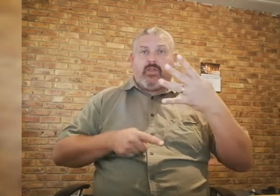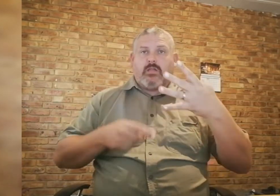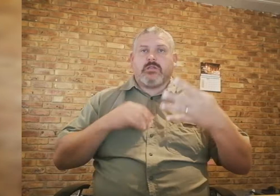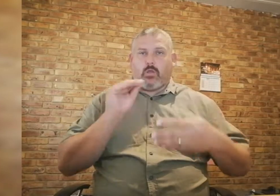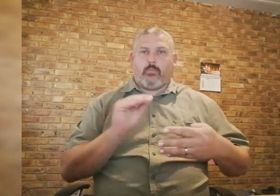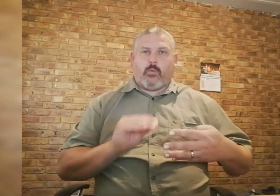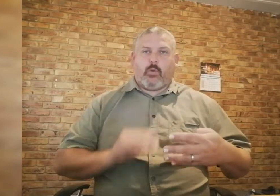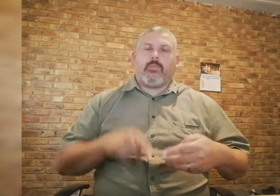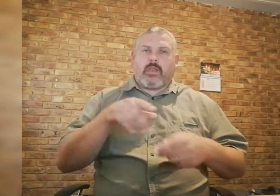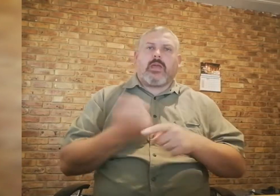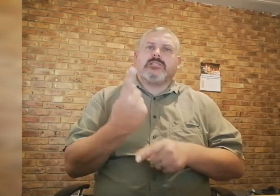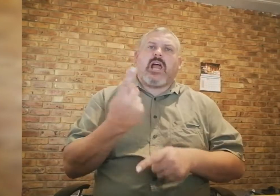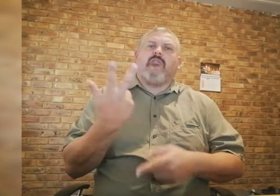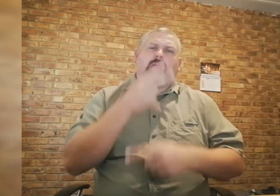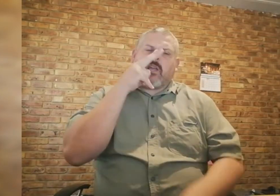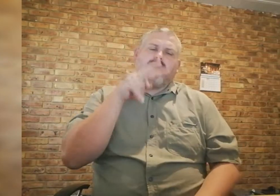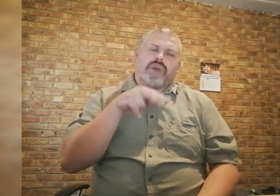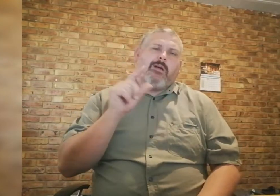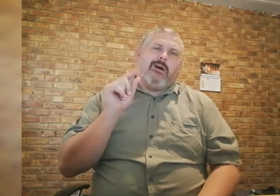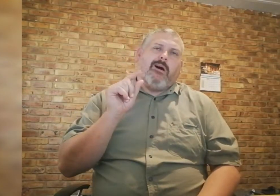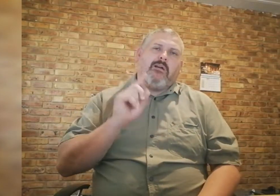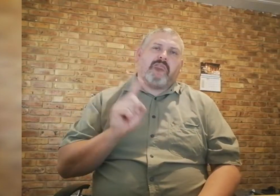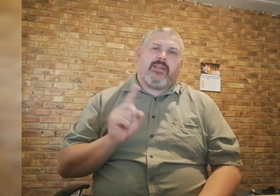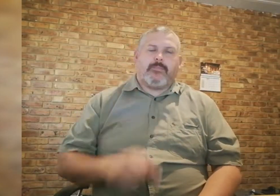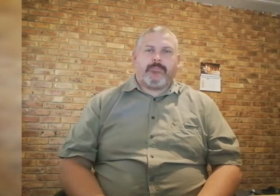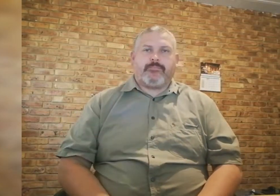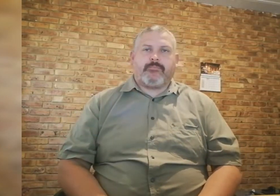Alfie sal op, dan kan self ook gaan, wat.